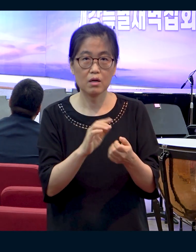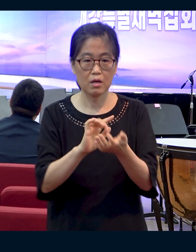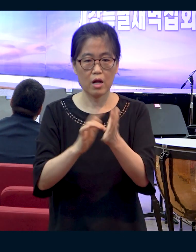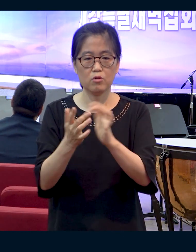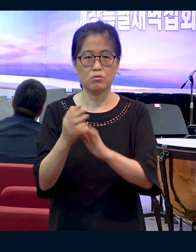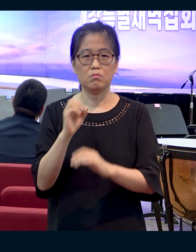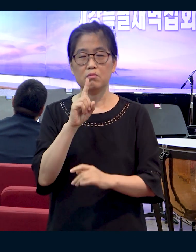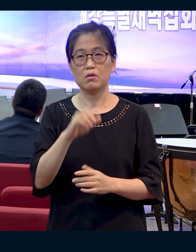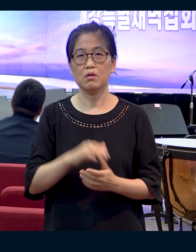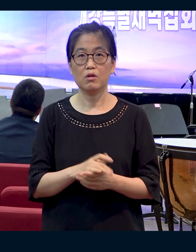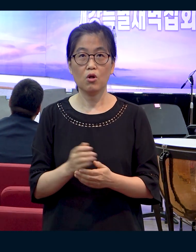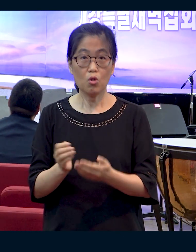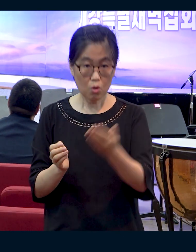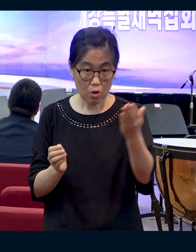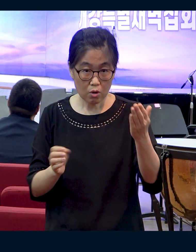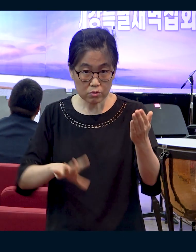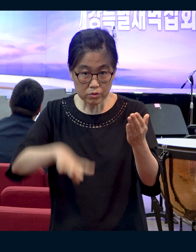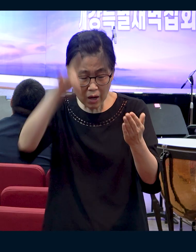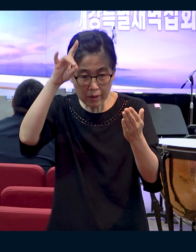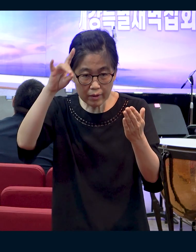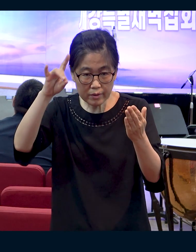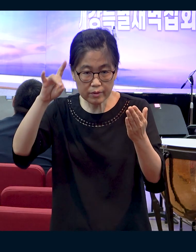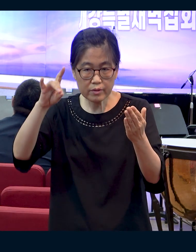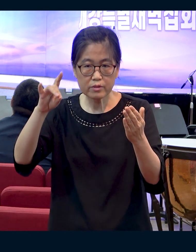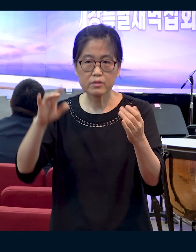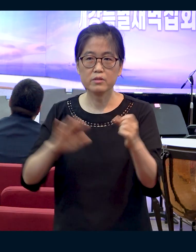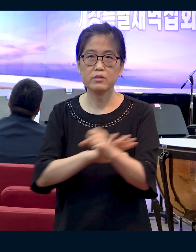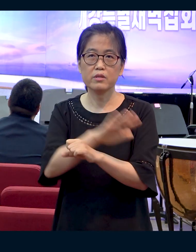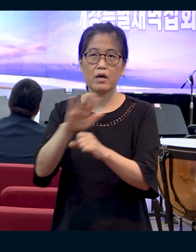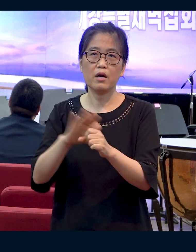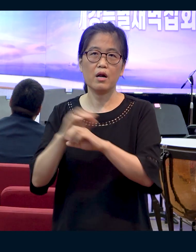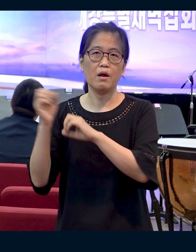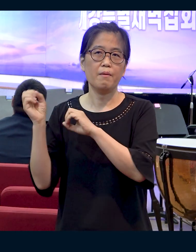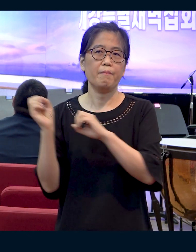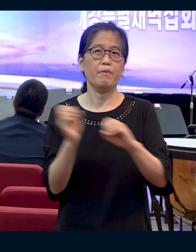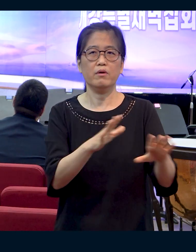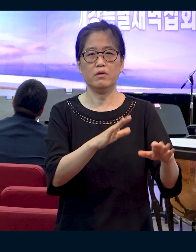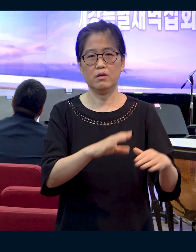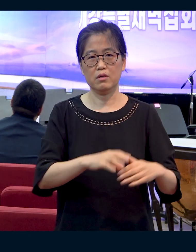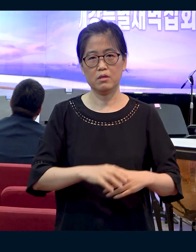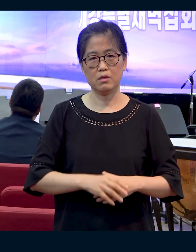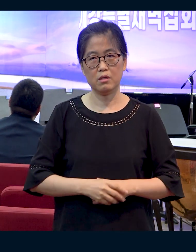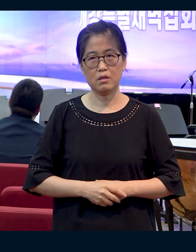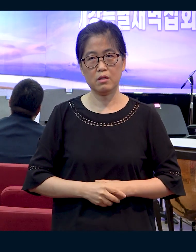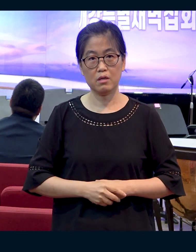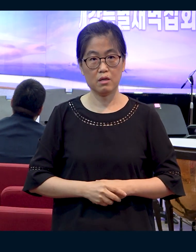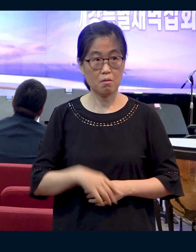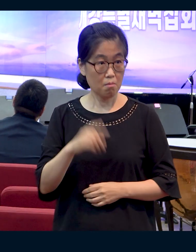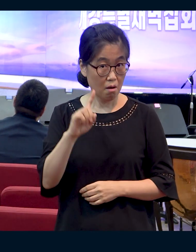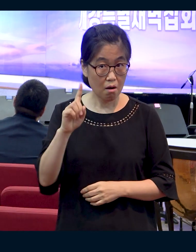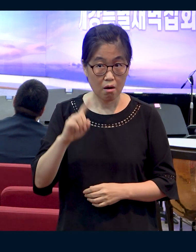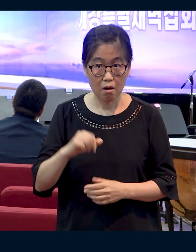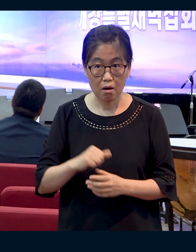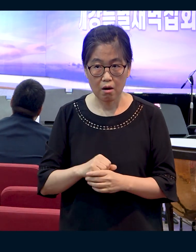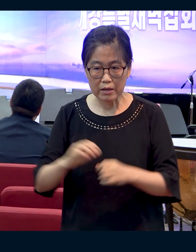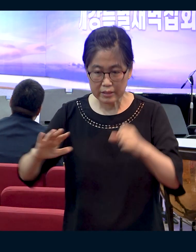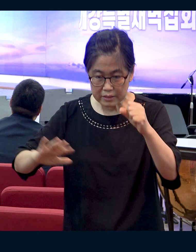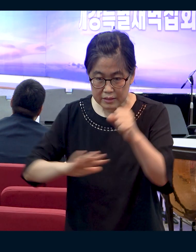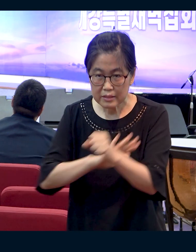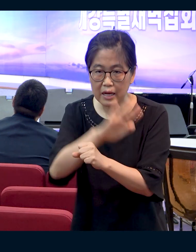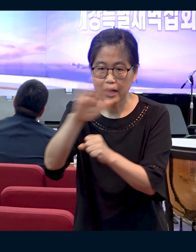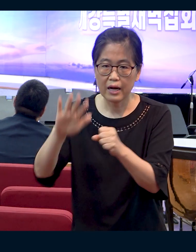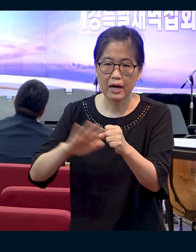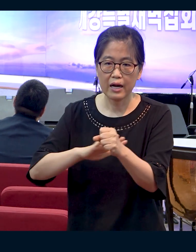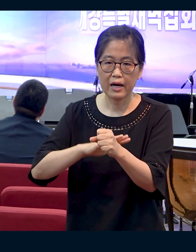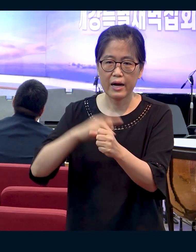이게 예수님 말씀 그대로 인용하는 겁니다. 너의 처음 사랑을 버렸기 때문에. 즉 무슨 얘기예요?